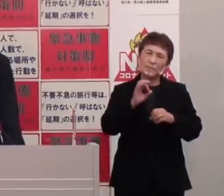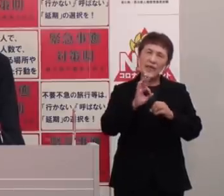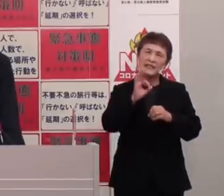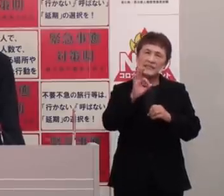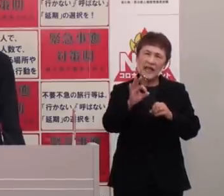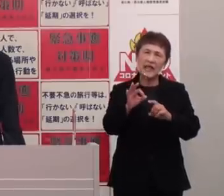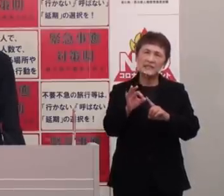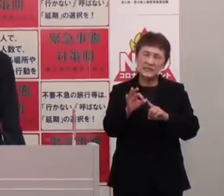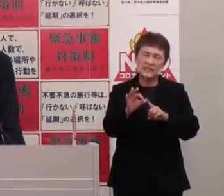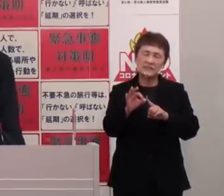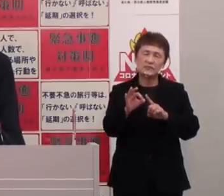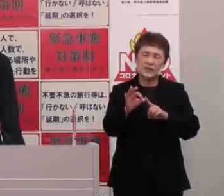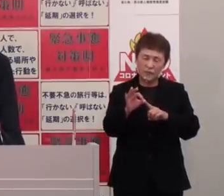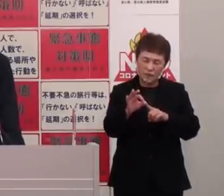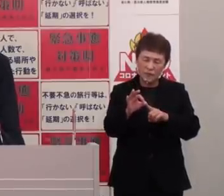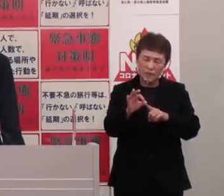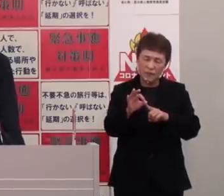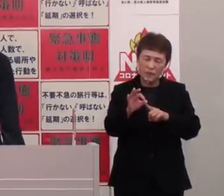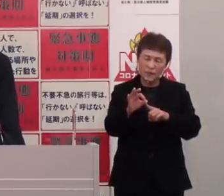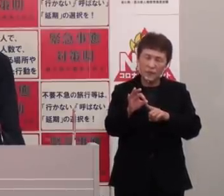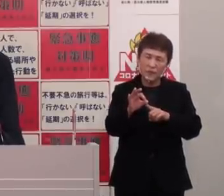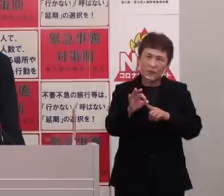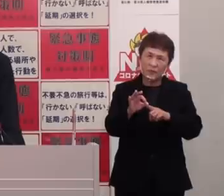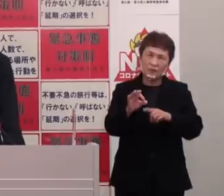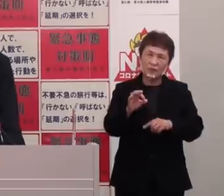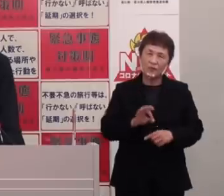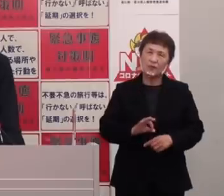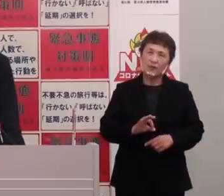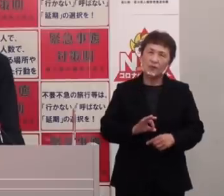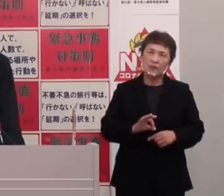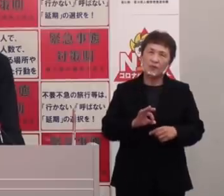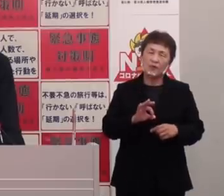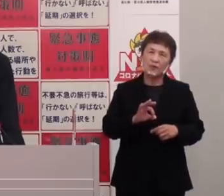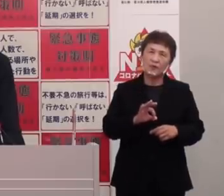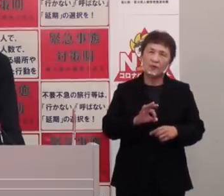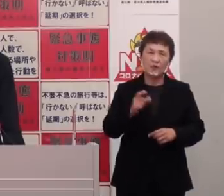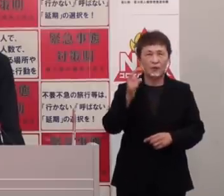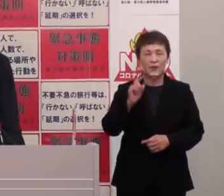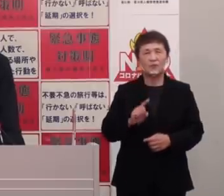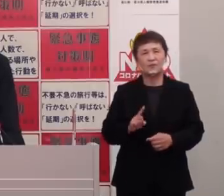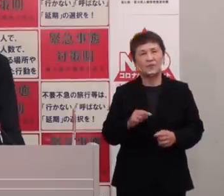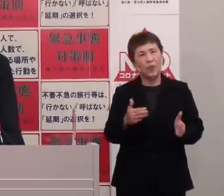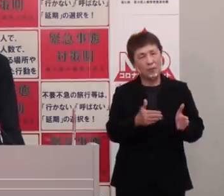重視するかということではないかと思います。 ありがとうございます。